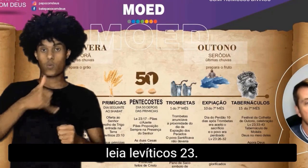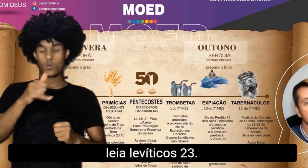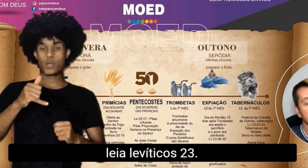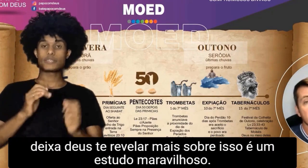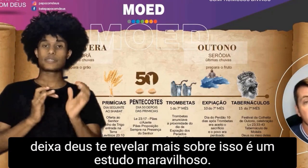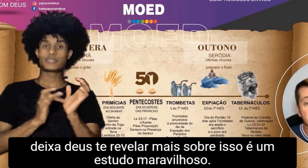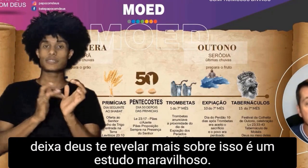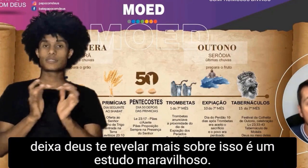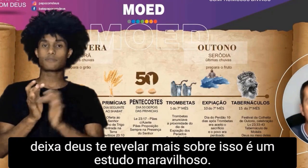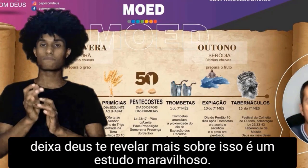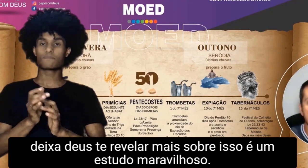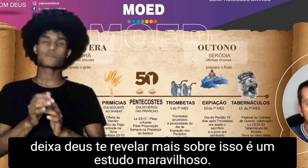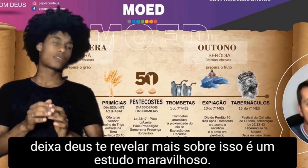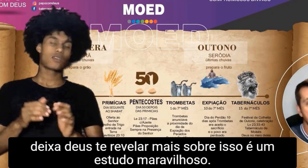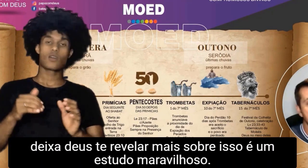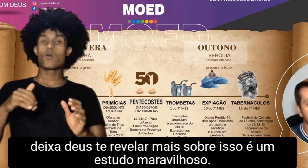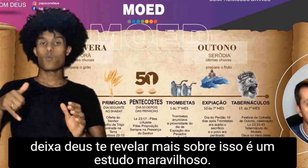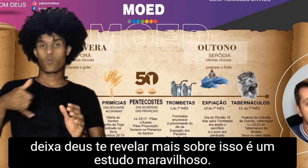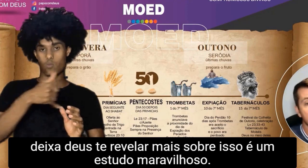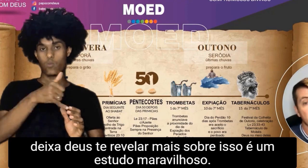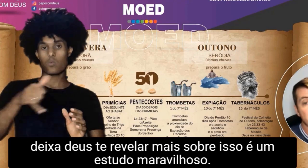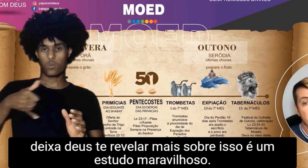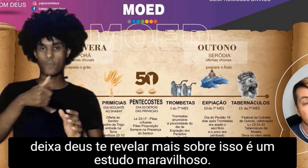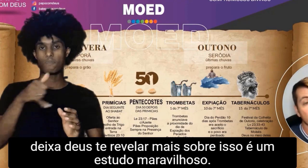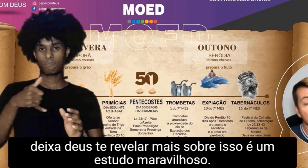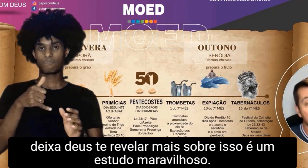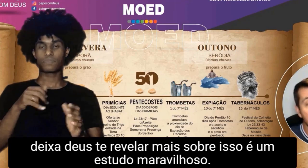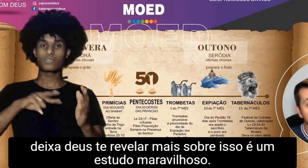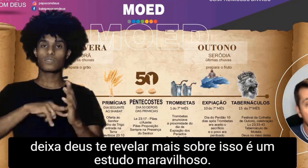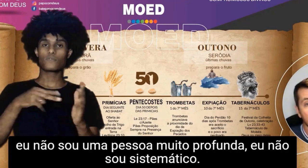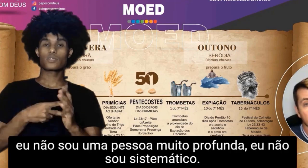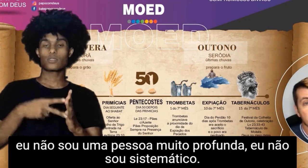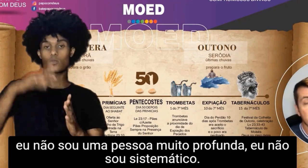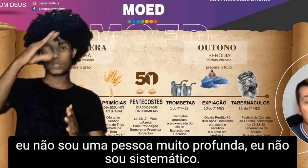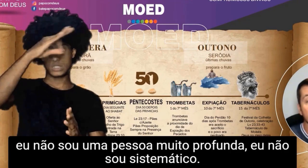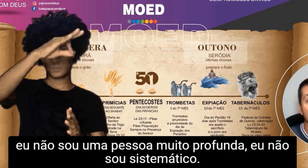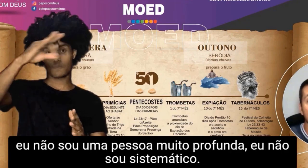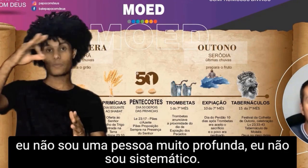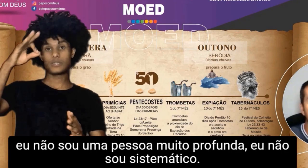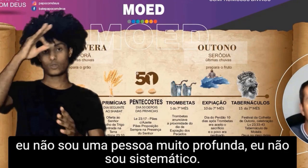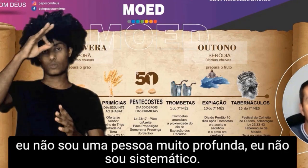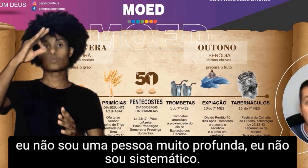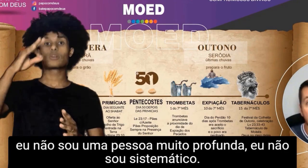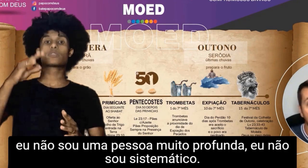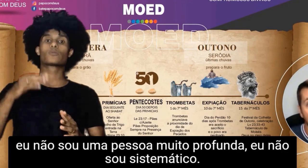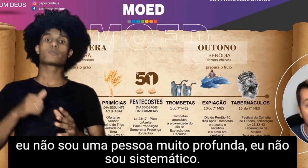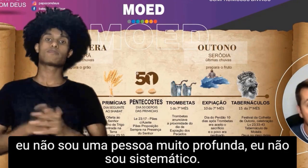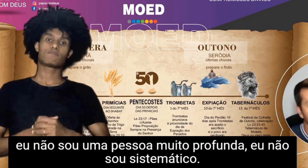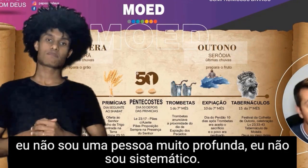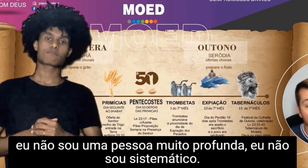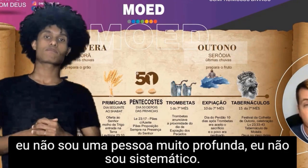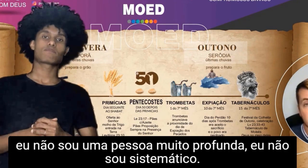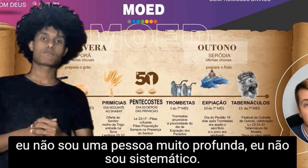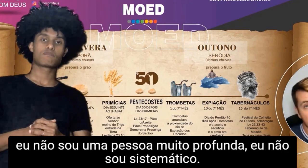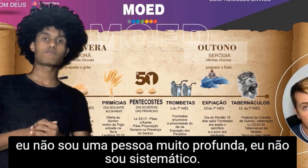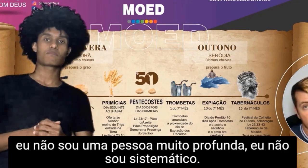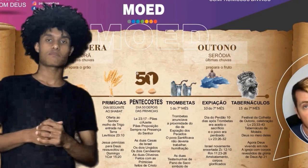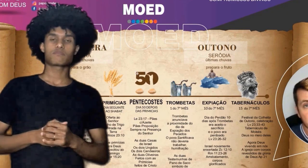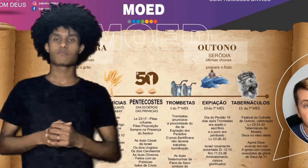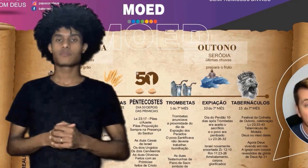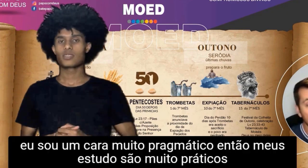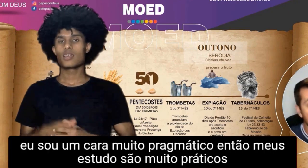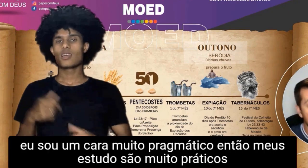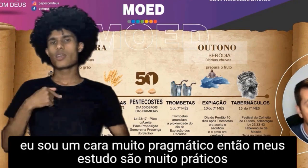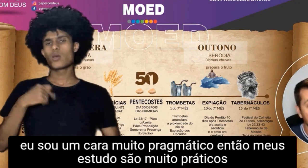Levíticos 23. Deixa Deus te revelar mais sobre isso. É um estudo maravilhoso. Eu não sou uma pessoa muito profunda, eu não sou